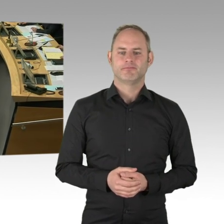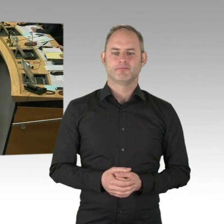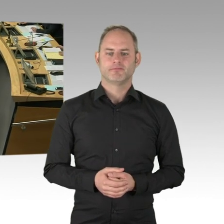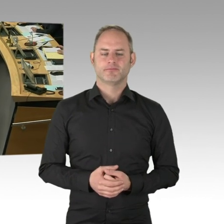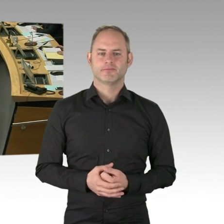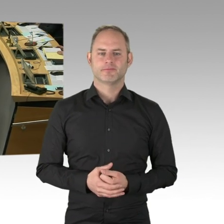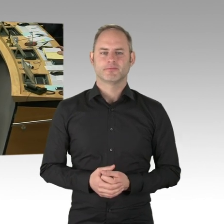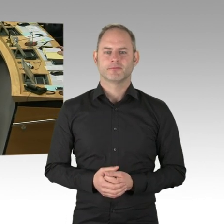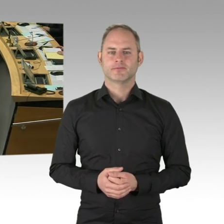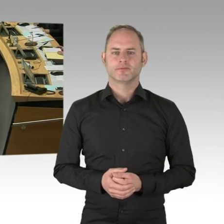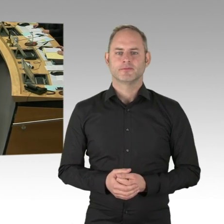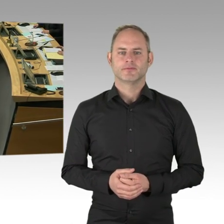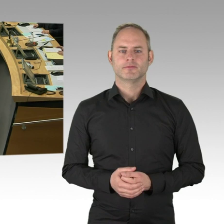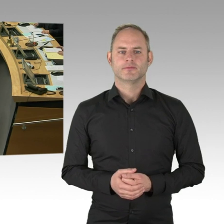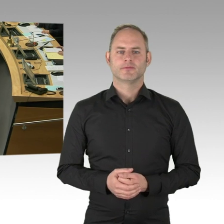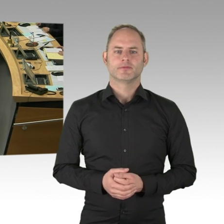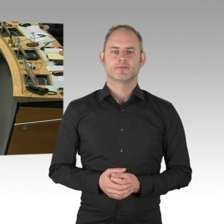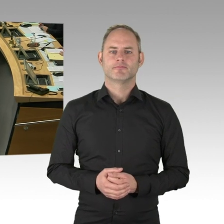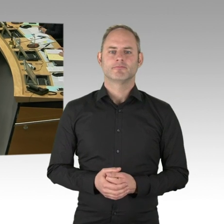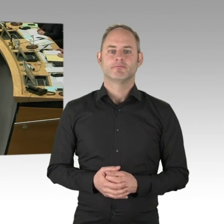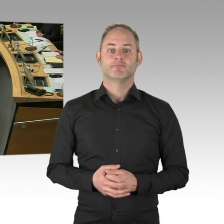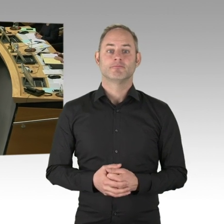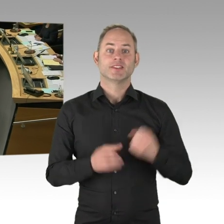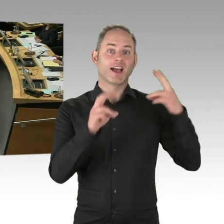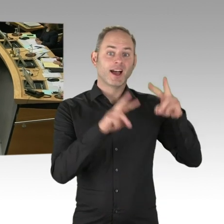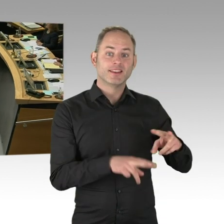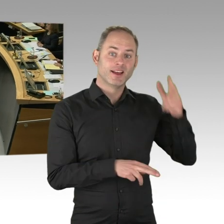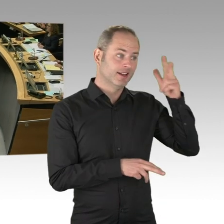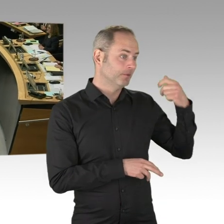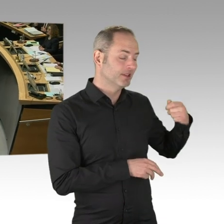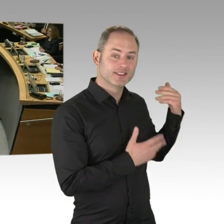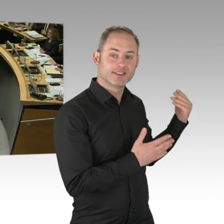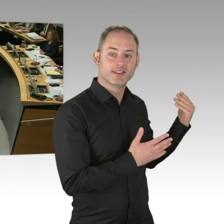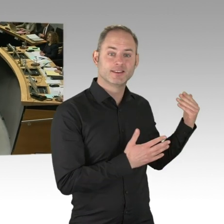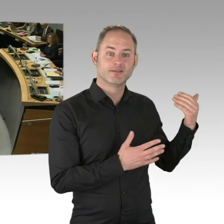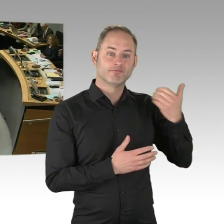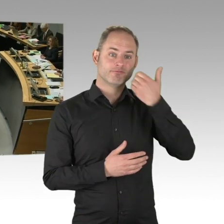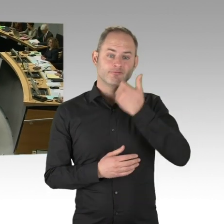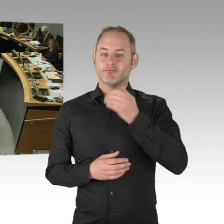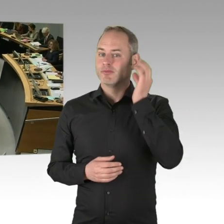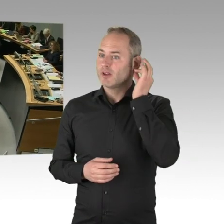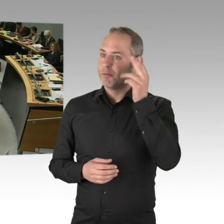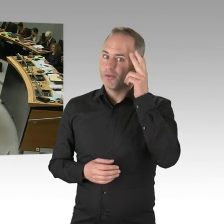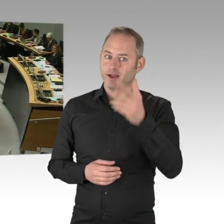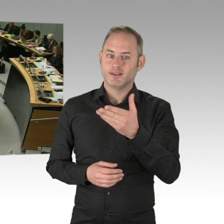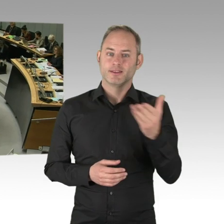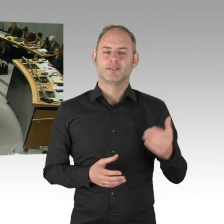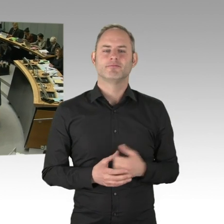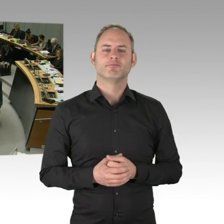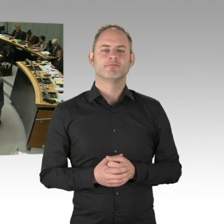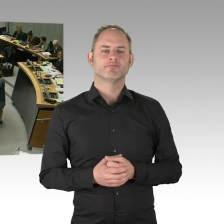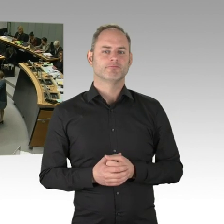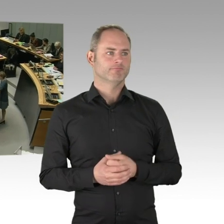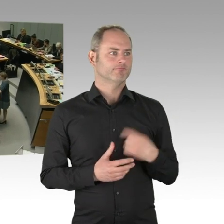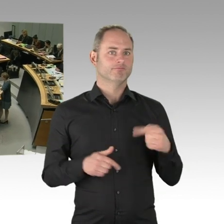Sehr geehrter Herr Präsident, meine Damen und Herren, unser Haus hatte, wie Sie sich alle erinnern werden, im Mai letzten Jahres den